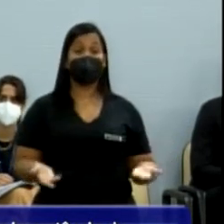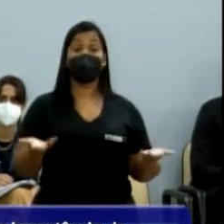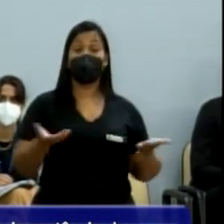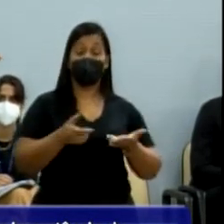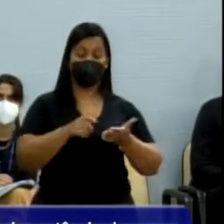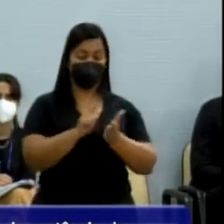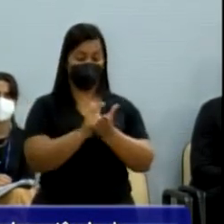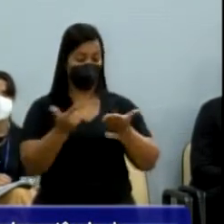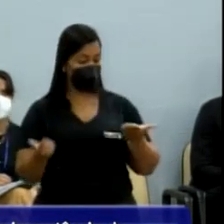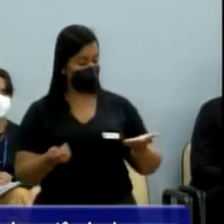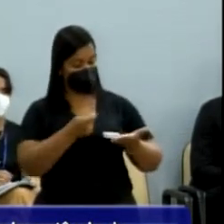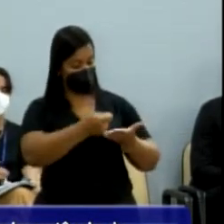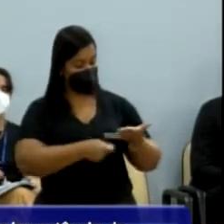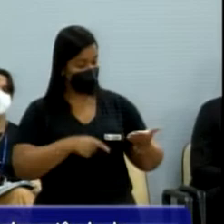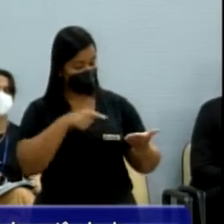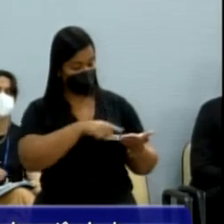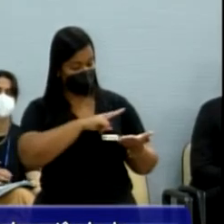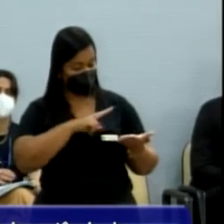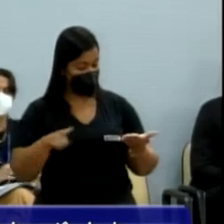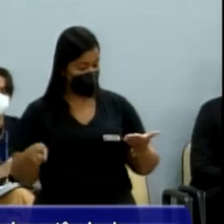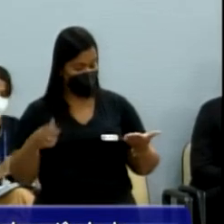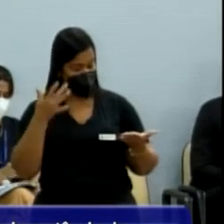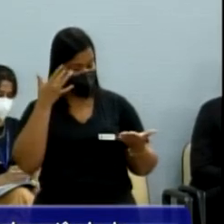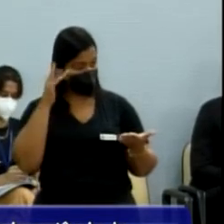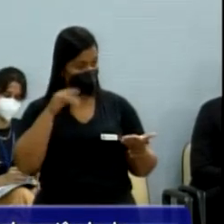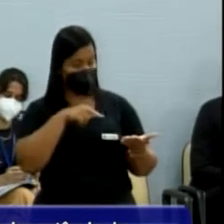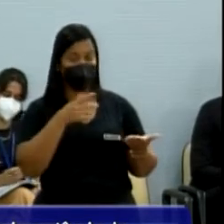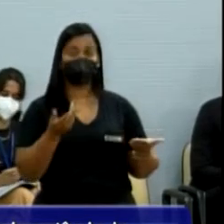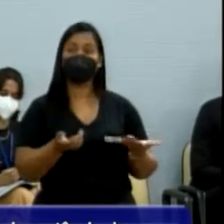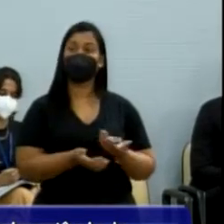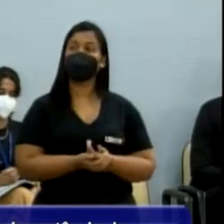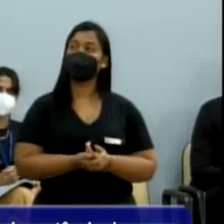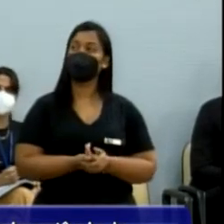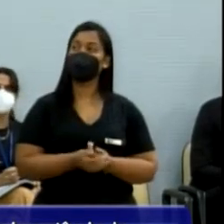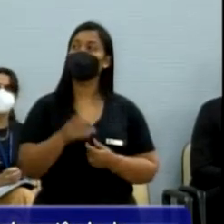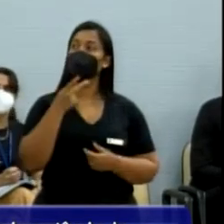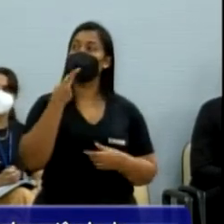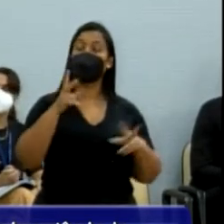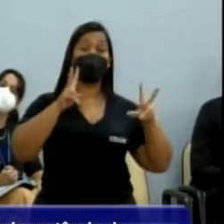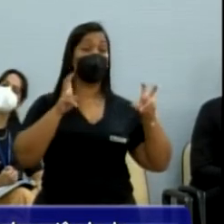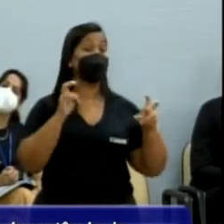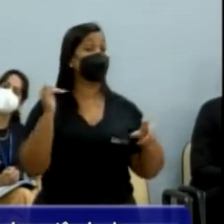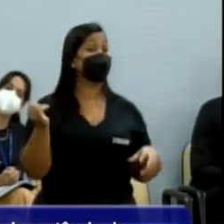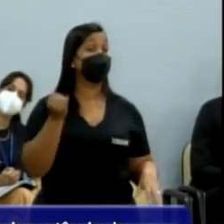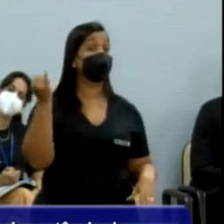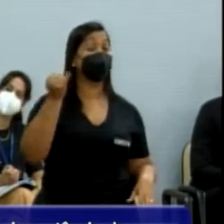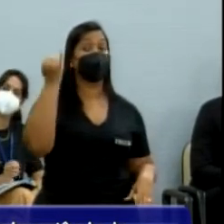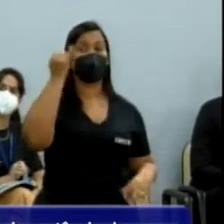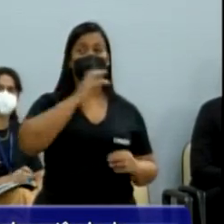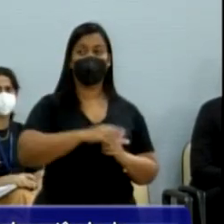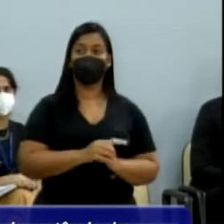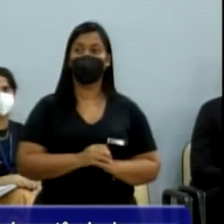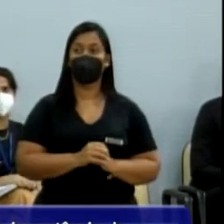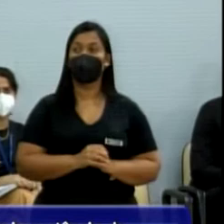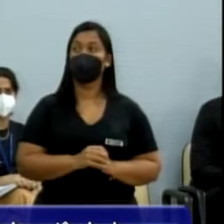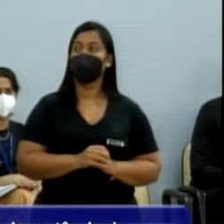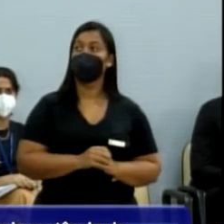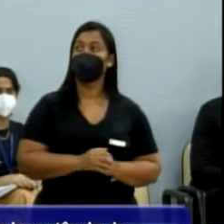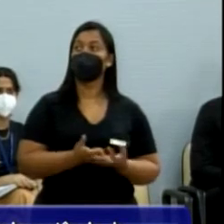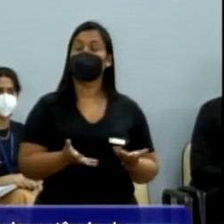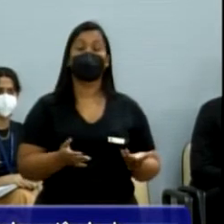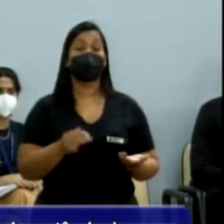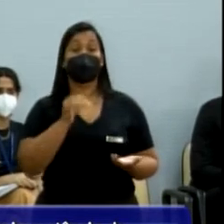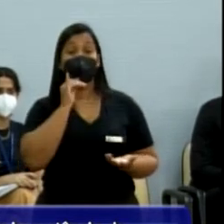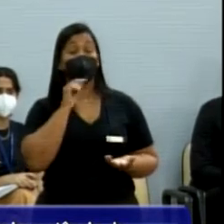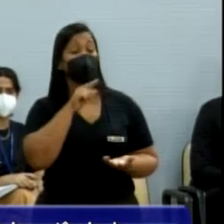no diário, eu não me lembro agora o nome, é um engenheiro, que fala uma questão importante, que à medida